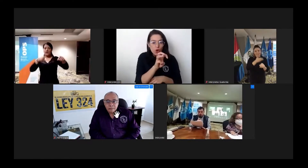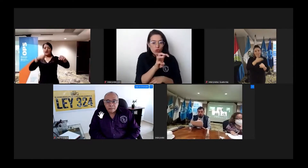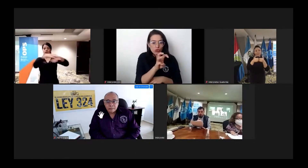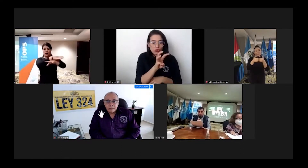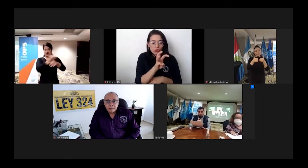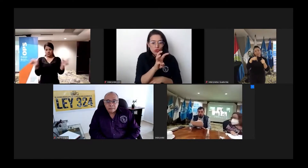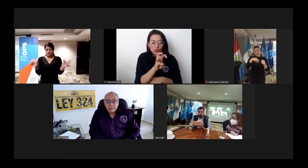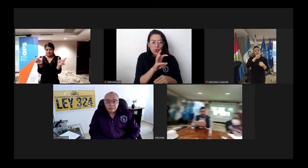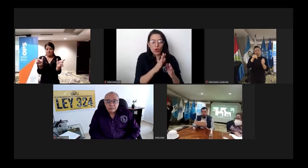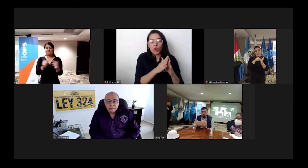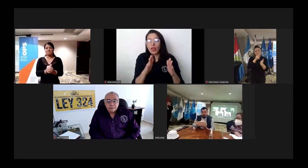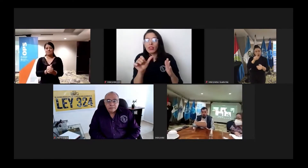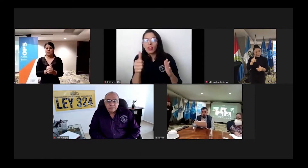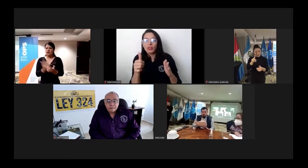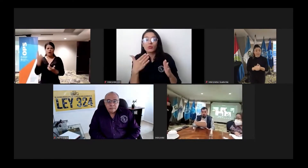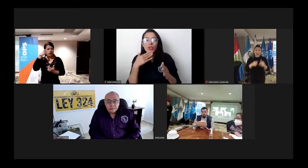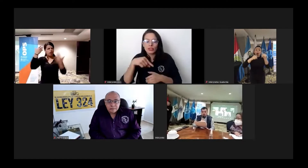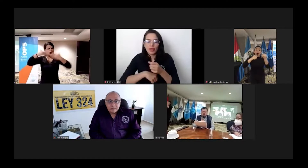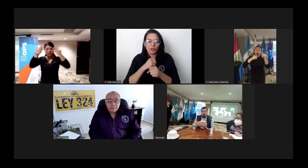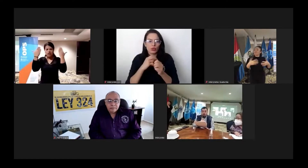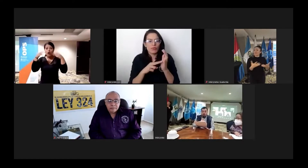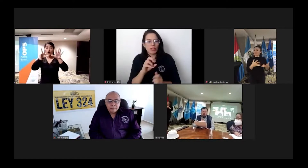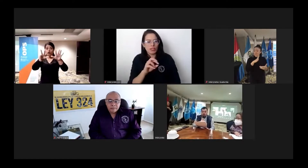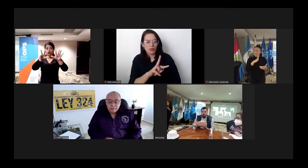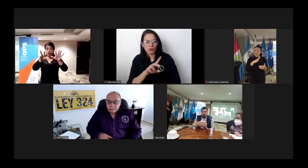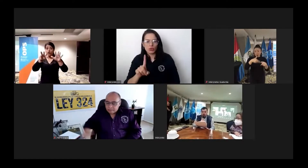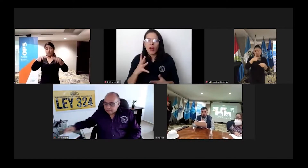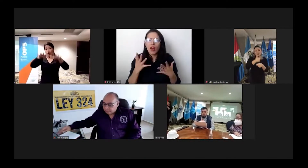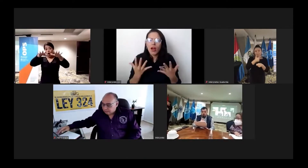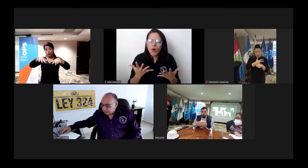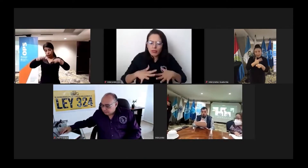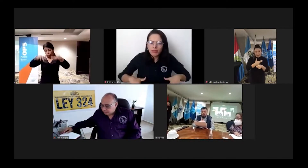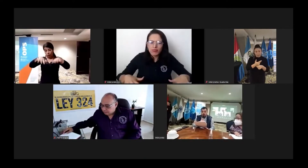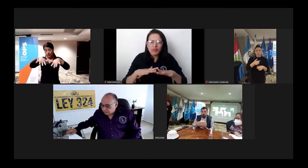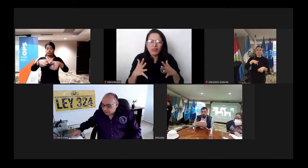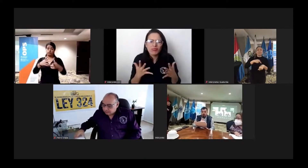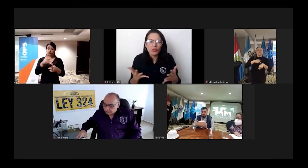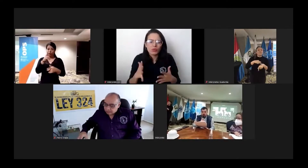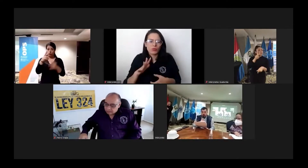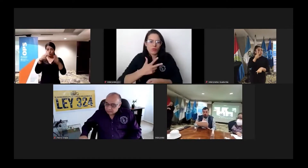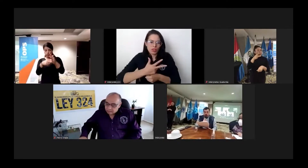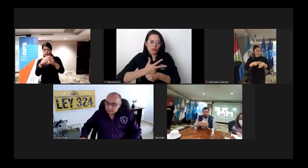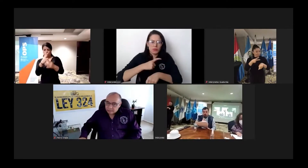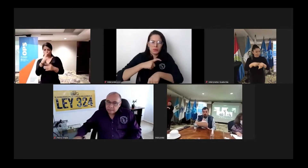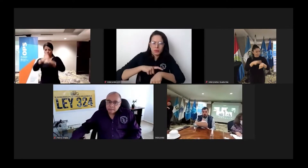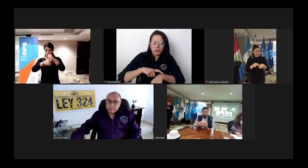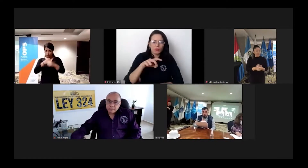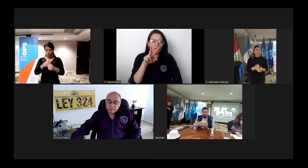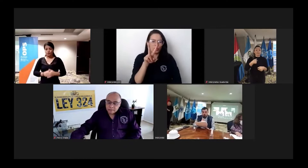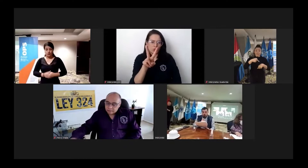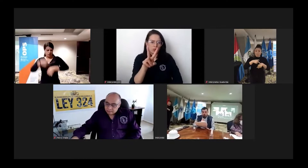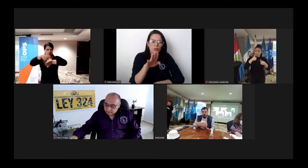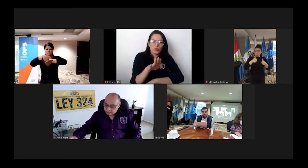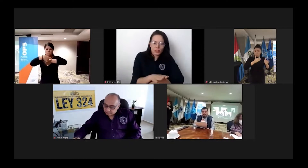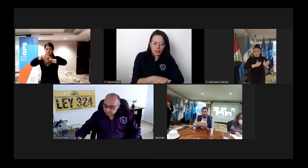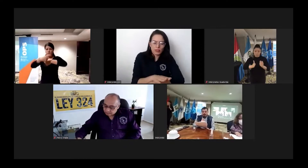de 2021. Ahora estamos aquí en Guatemala, 2 p.m. de la tarde, en tiempo del